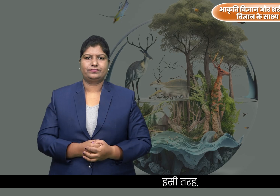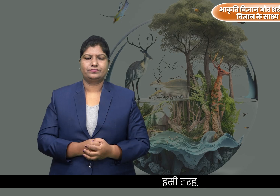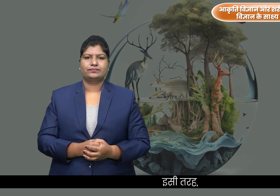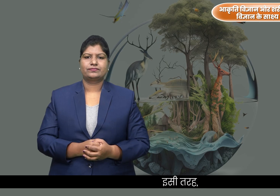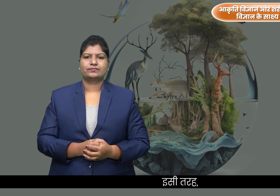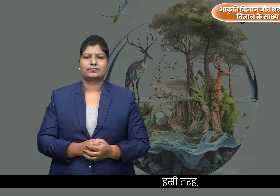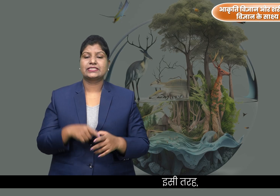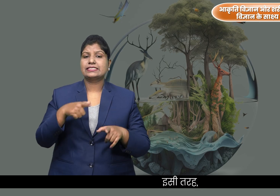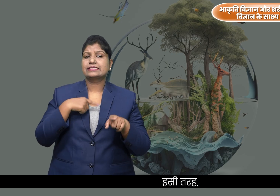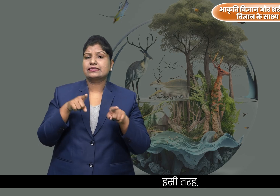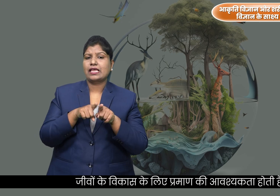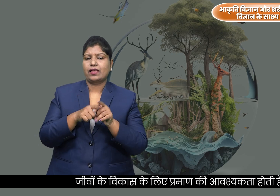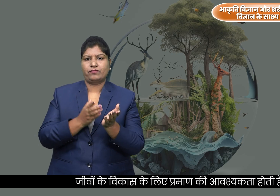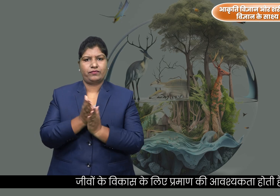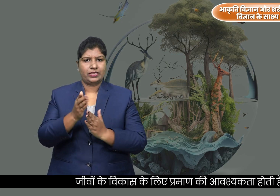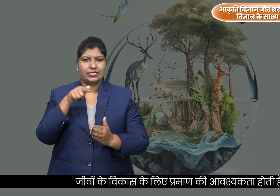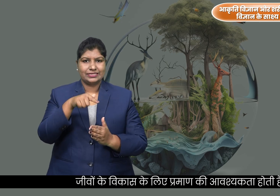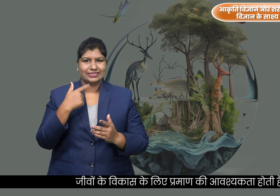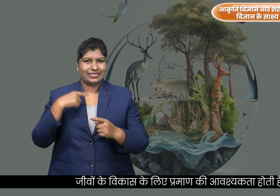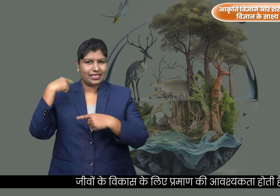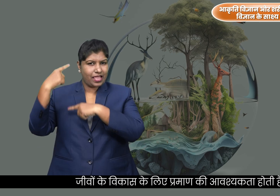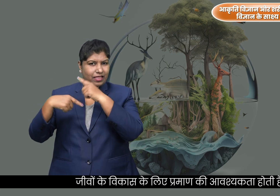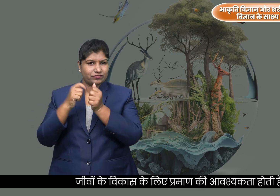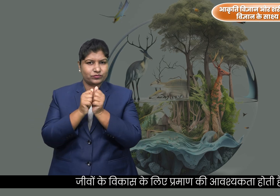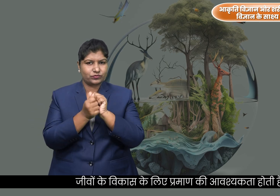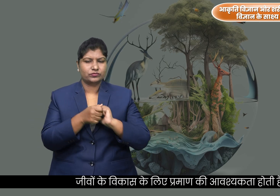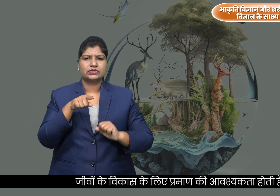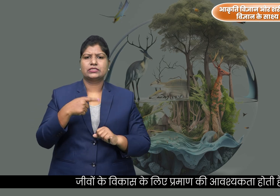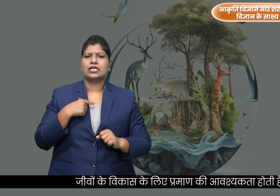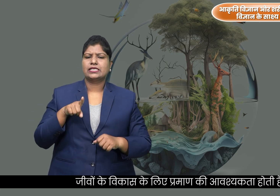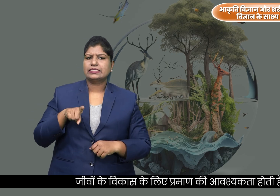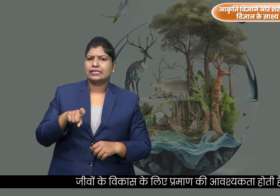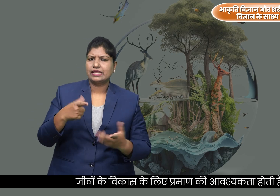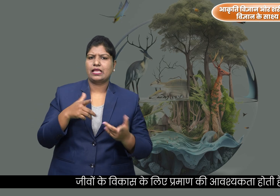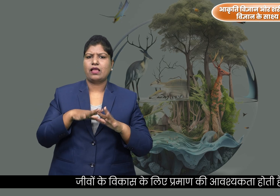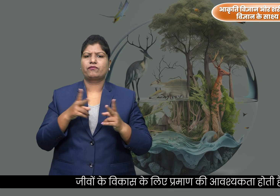इसी तरह जीवों के विकास के लिए प्रमाण की आवश्यकता होती है।